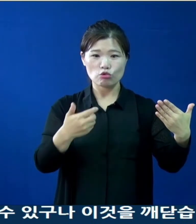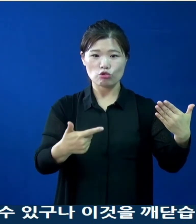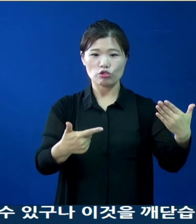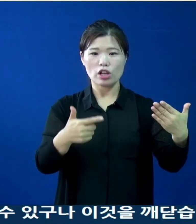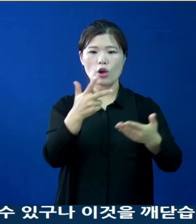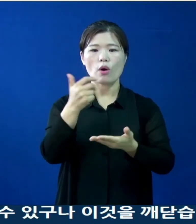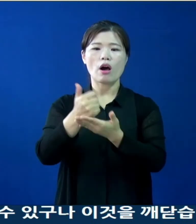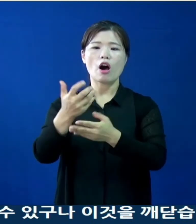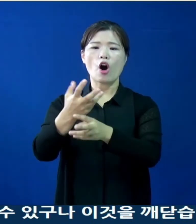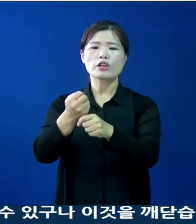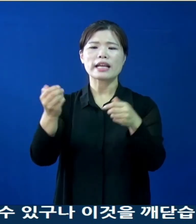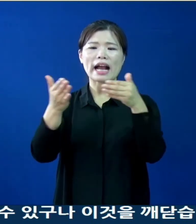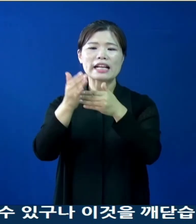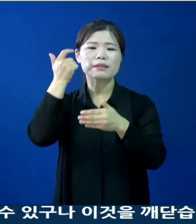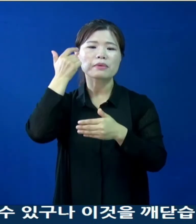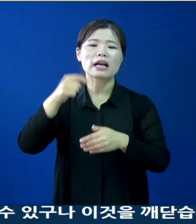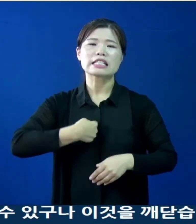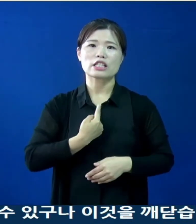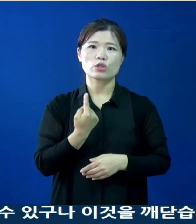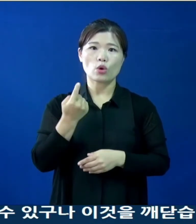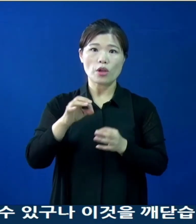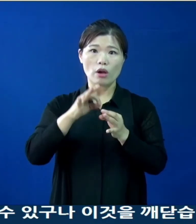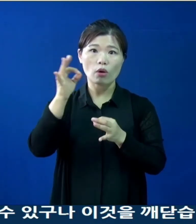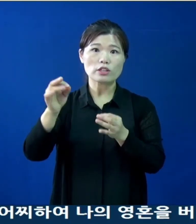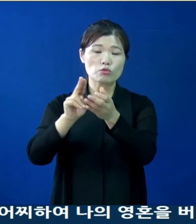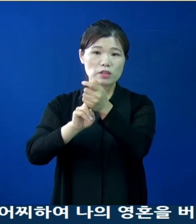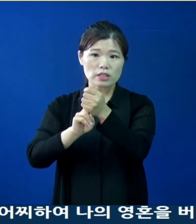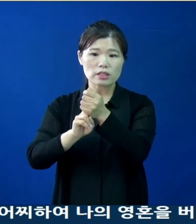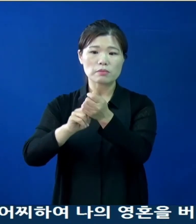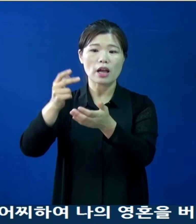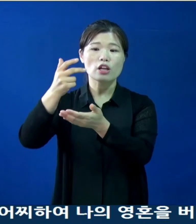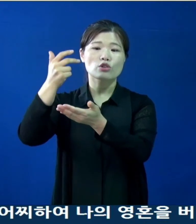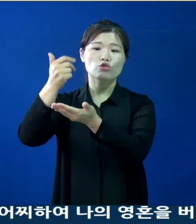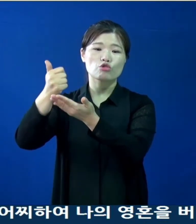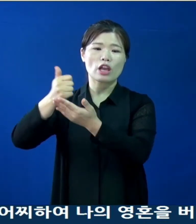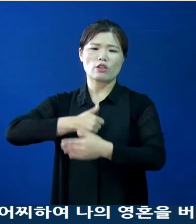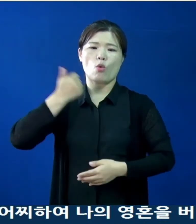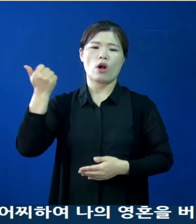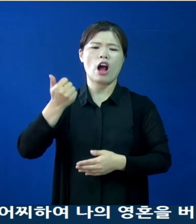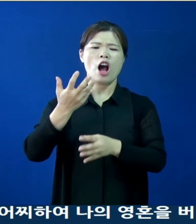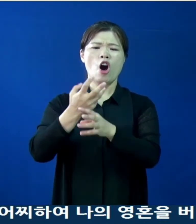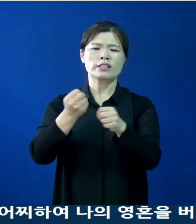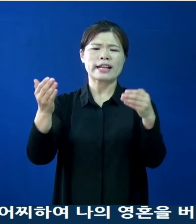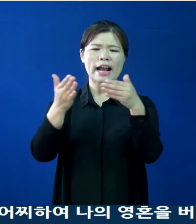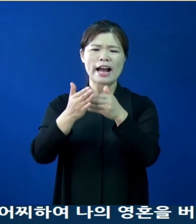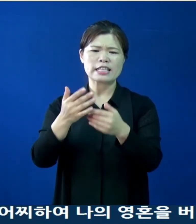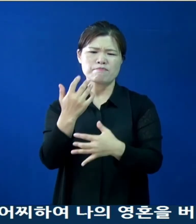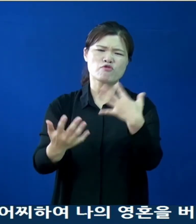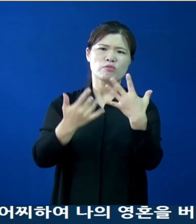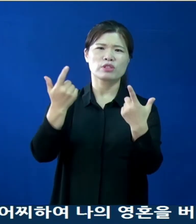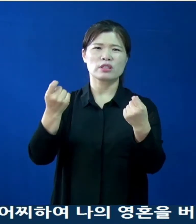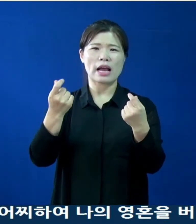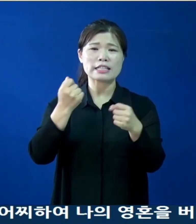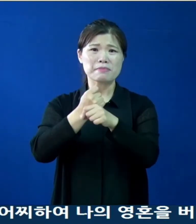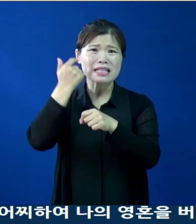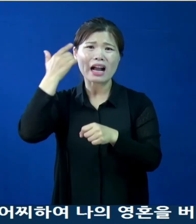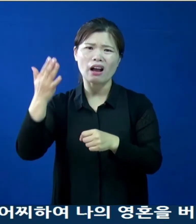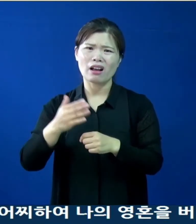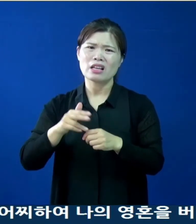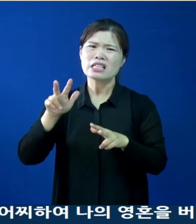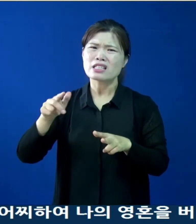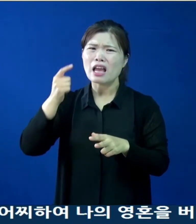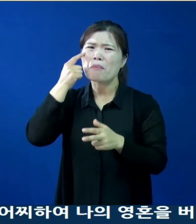언제까지니까 스스로 영원히 숨기시리이까 주의 노가 언제까지 불붙듯 하시겠나이까. 좀 이제는